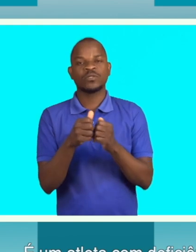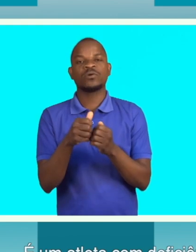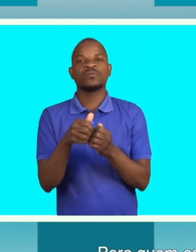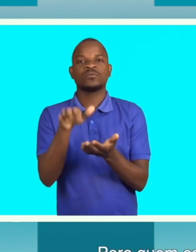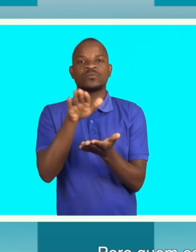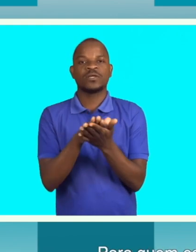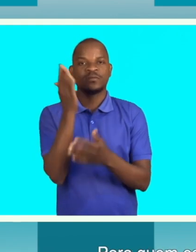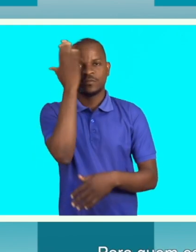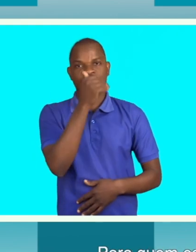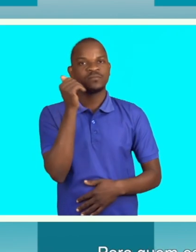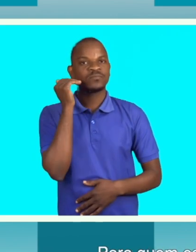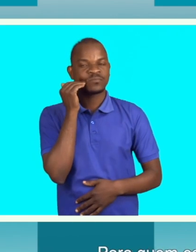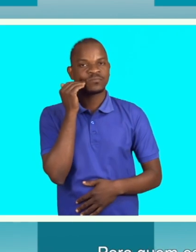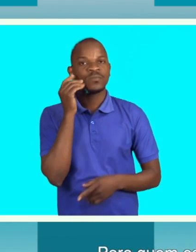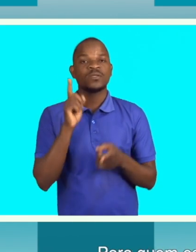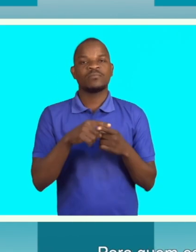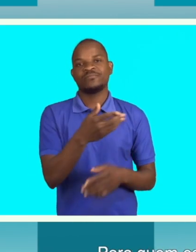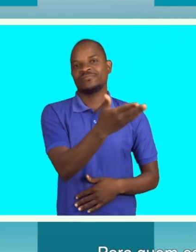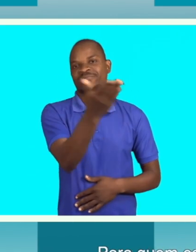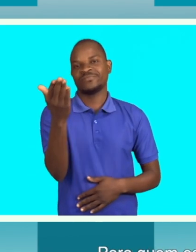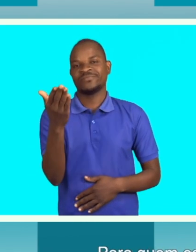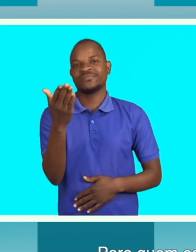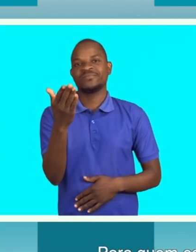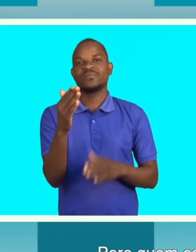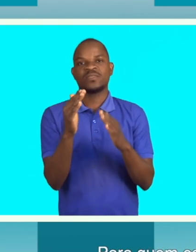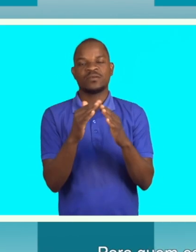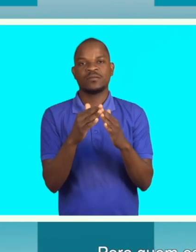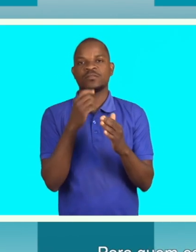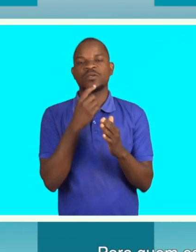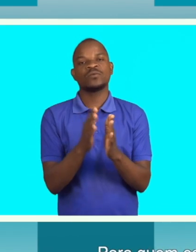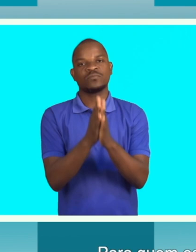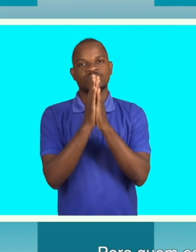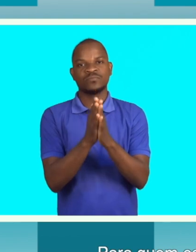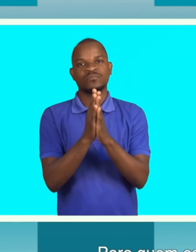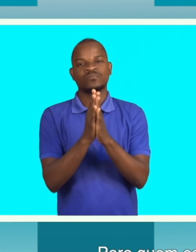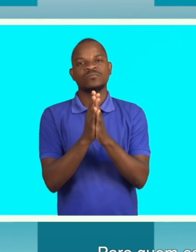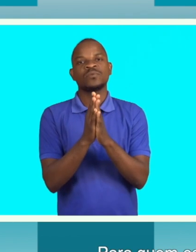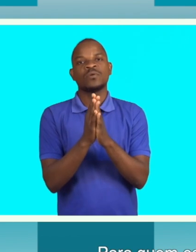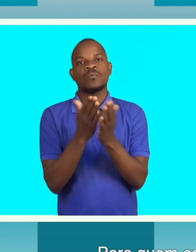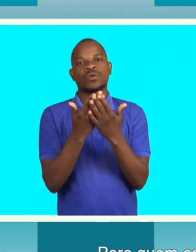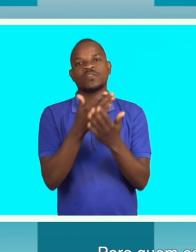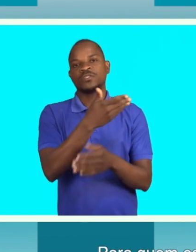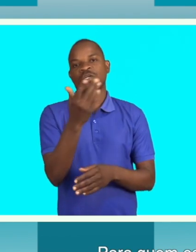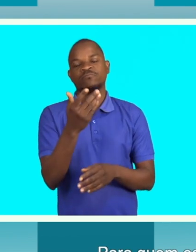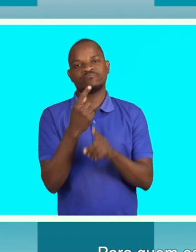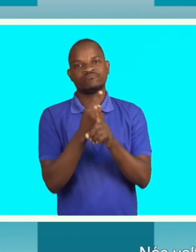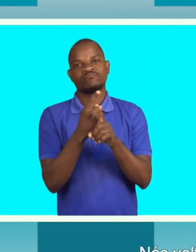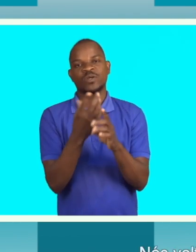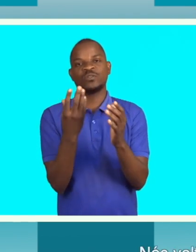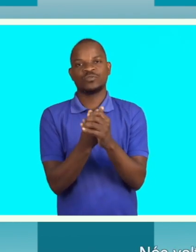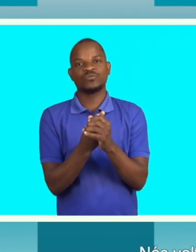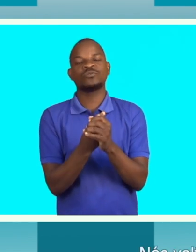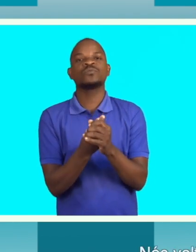E para si Que esteve Em nossa companhia O nosso muito obrigado Pela sua audiência E preferência